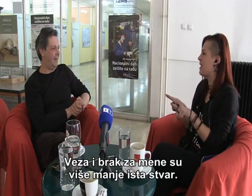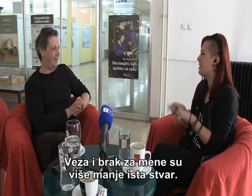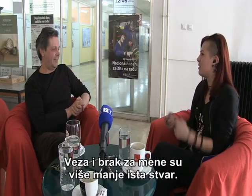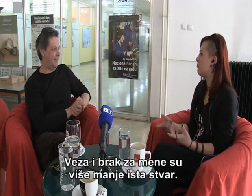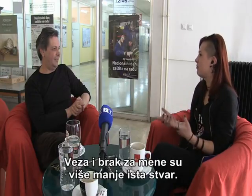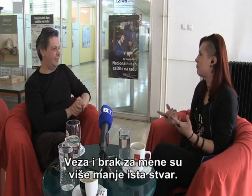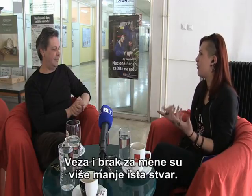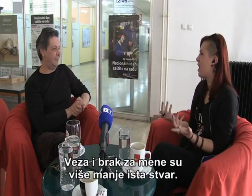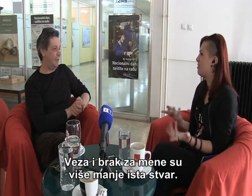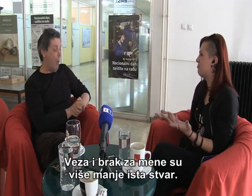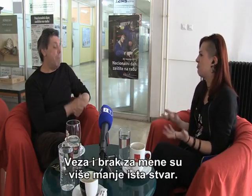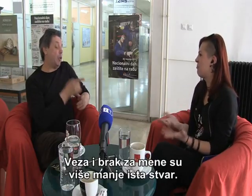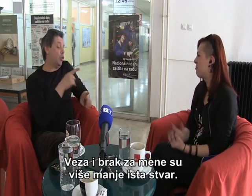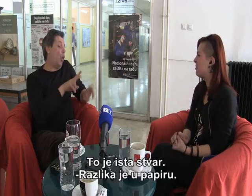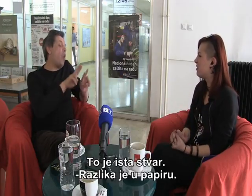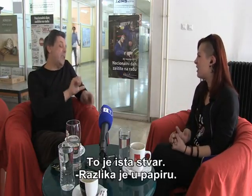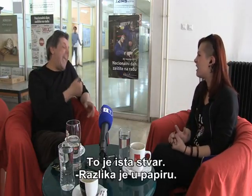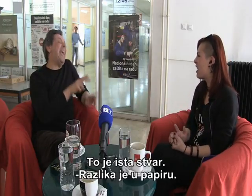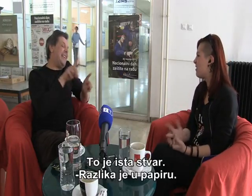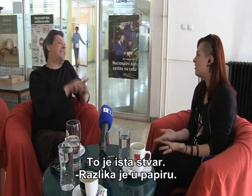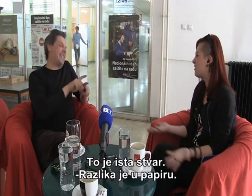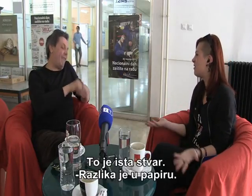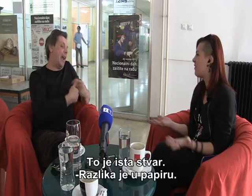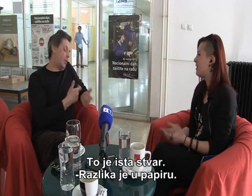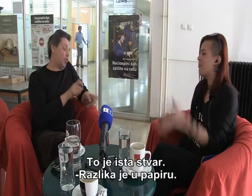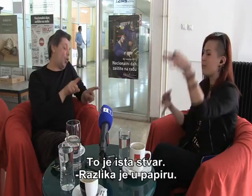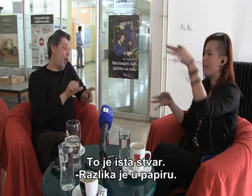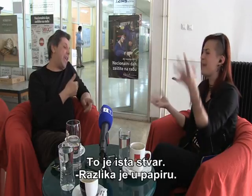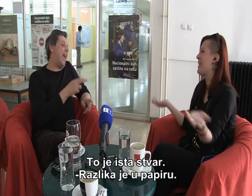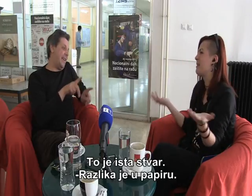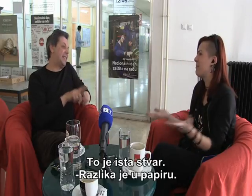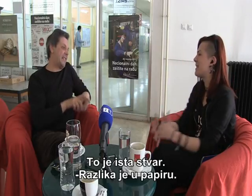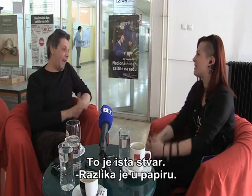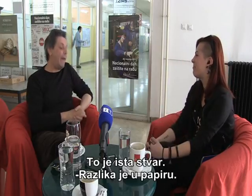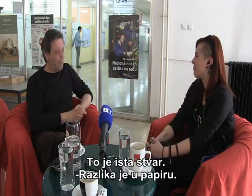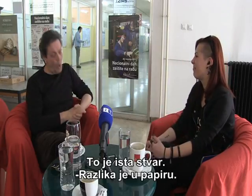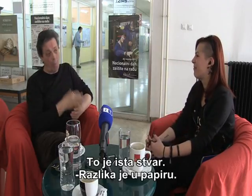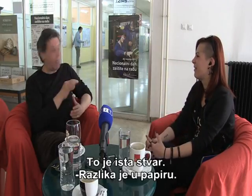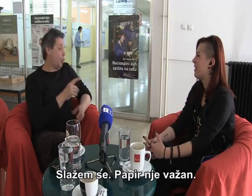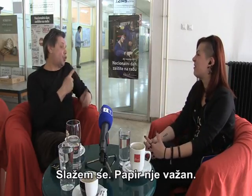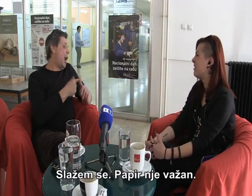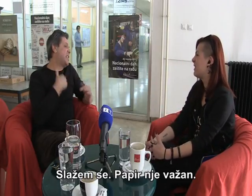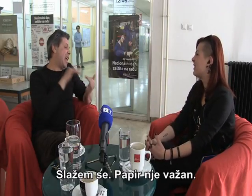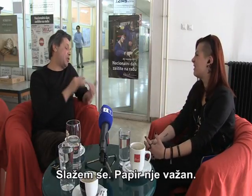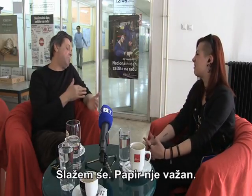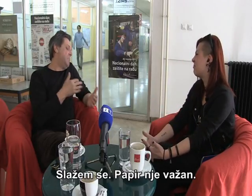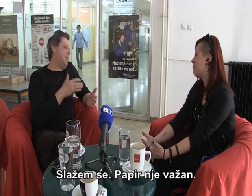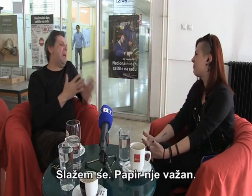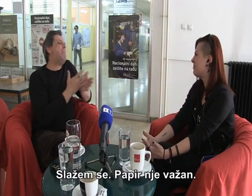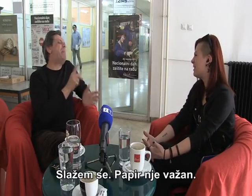ista stvar. Pa to je ista stvar. Samo ću papir. To je ista stvar. Dobro, pa točno, ja se slažem. Papir